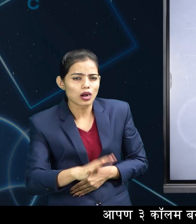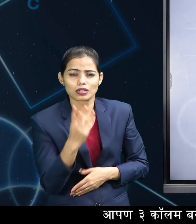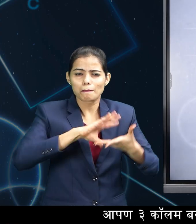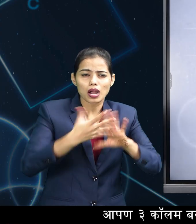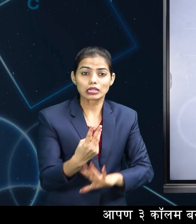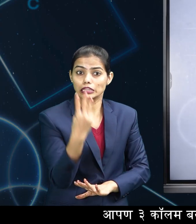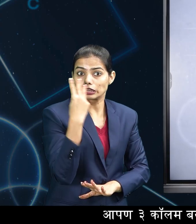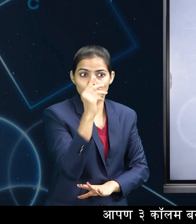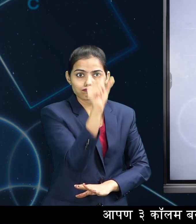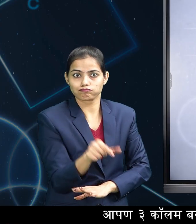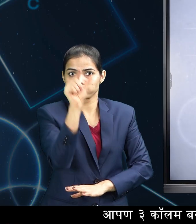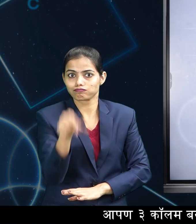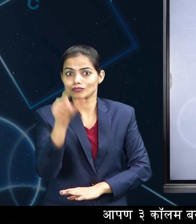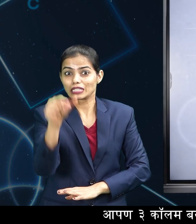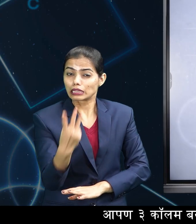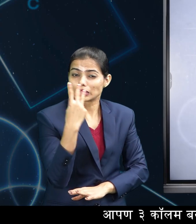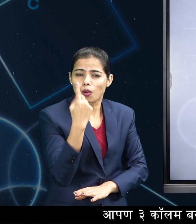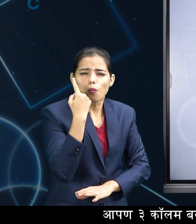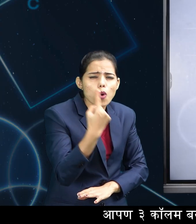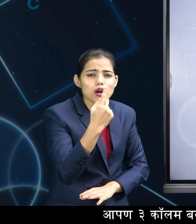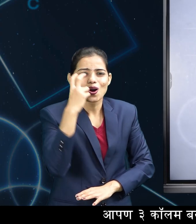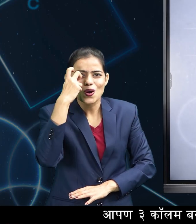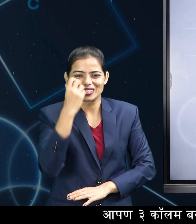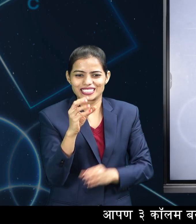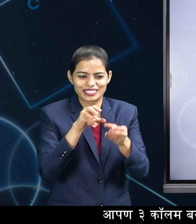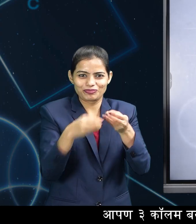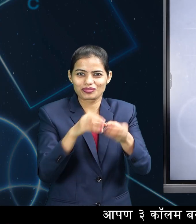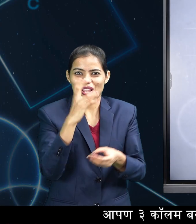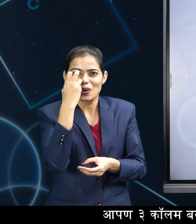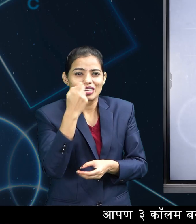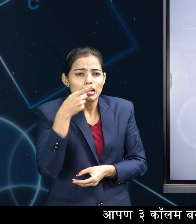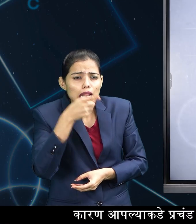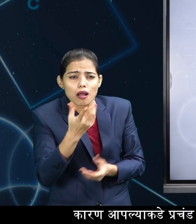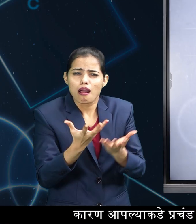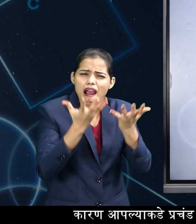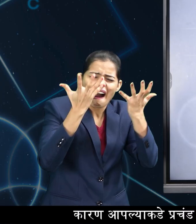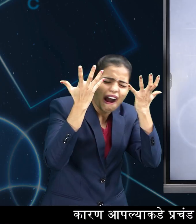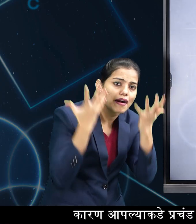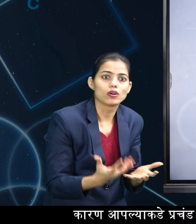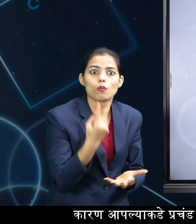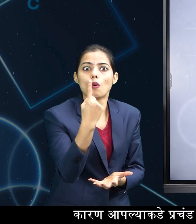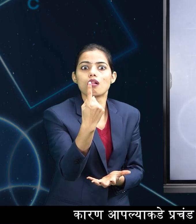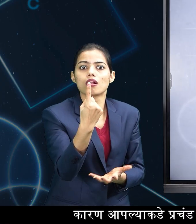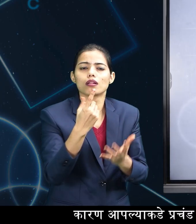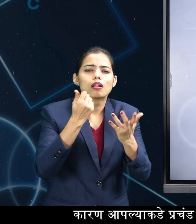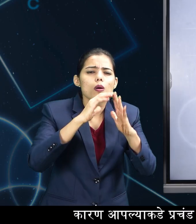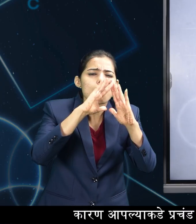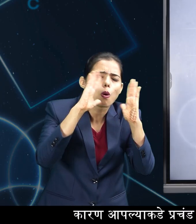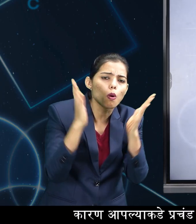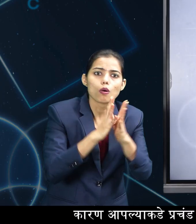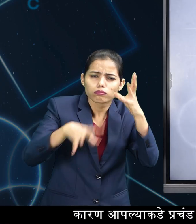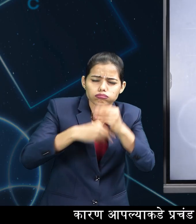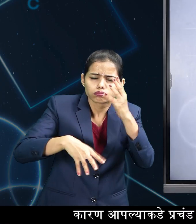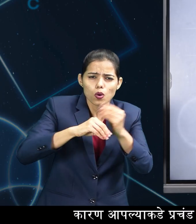आपण 3 कॉलम बनवू. एक संत्र्यांच्या वजनासाठी, एक टॅली मार्क्ससाठी, कारण आपल्याकडे प्रचंड डेटा आहे,